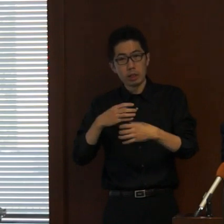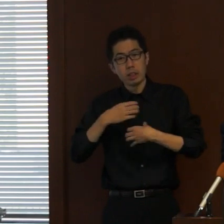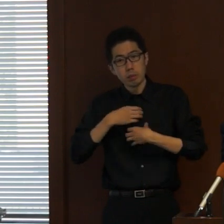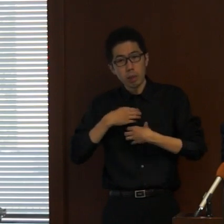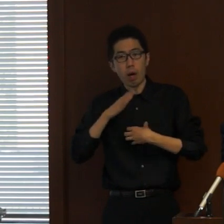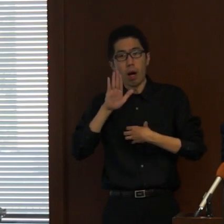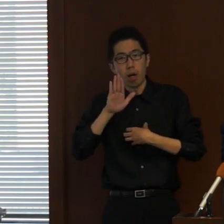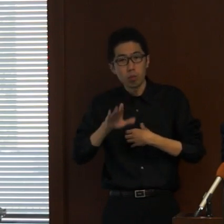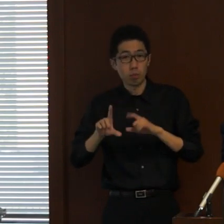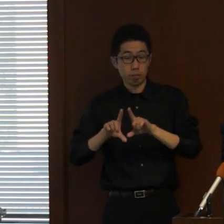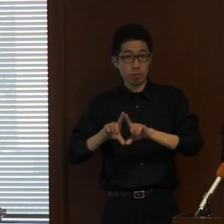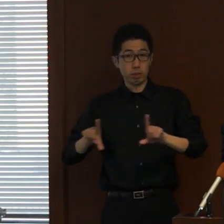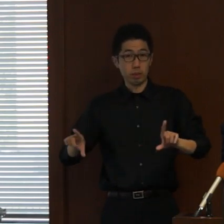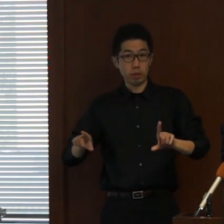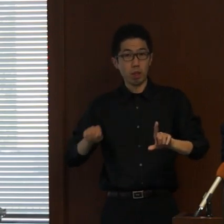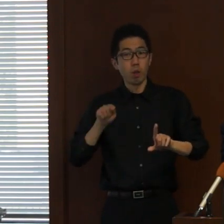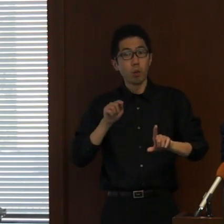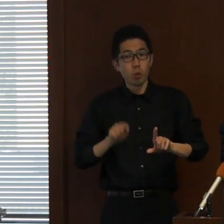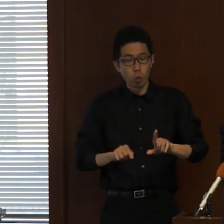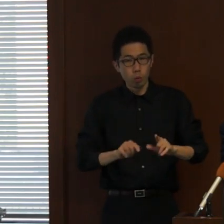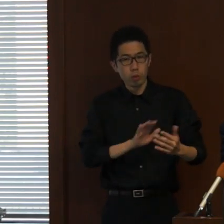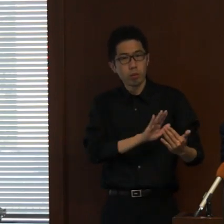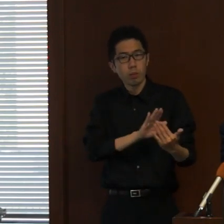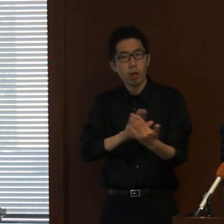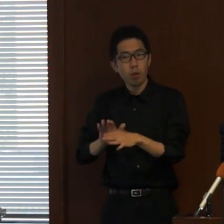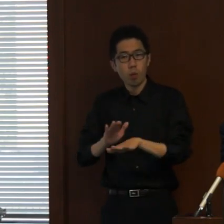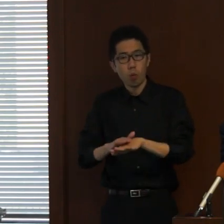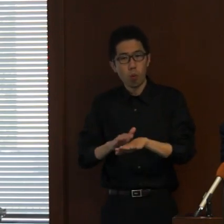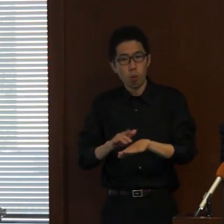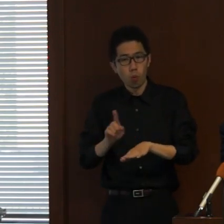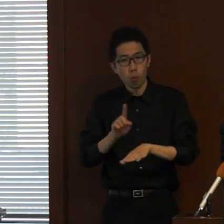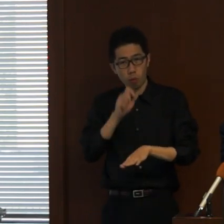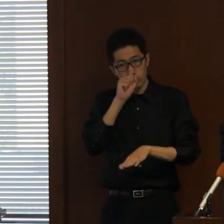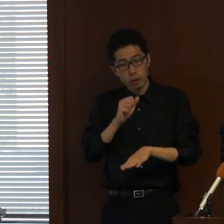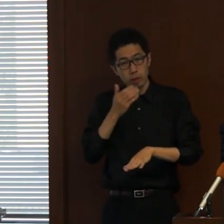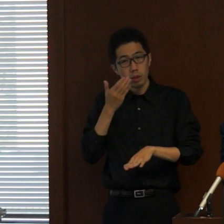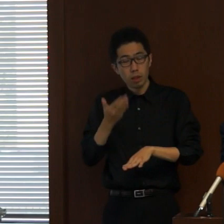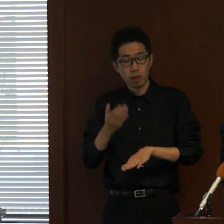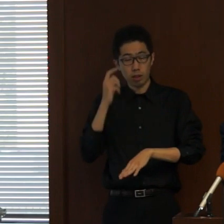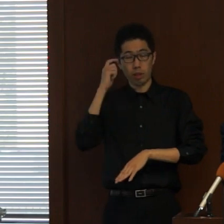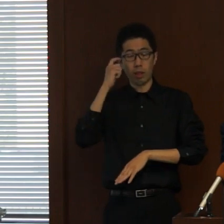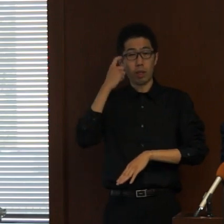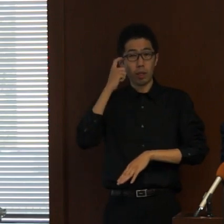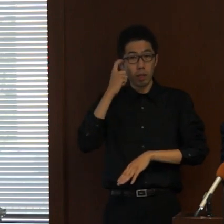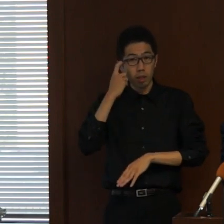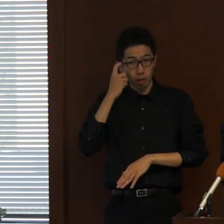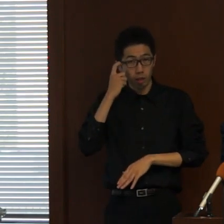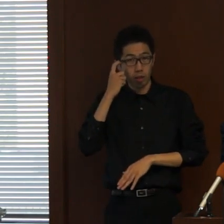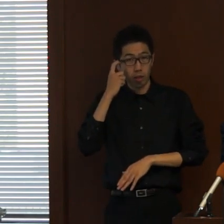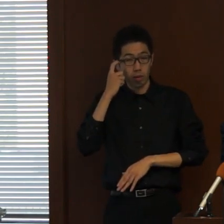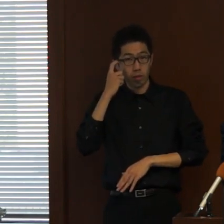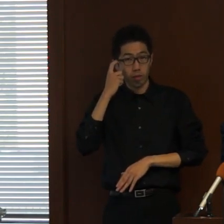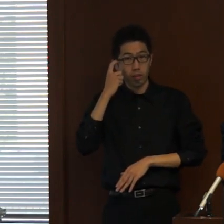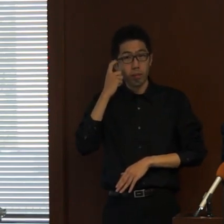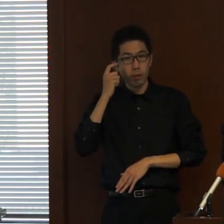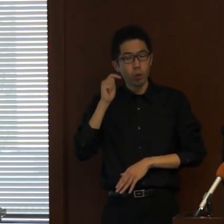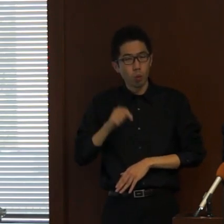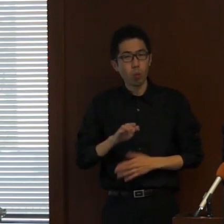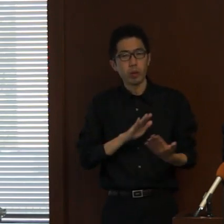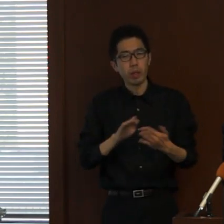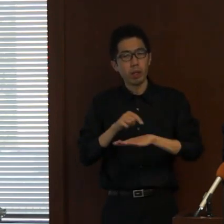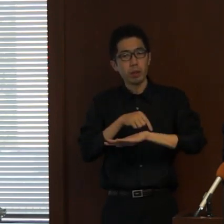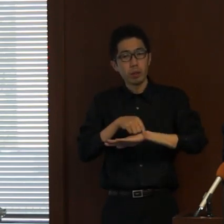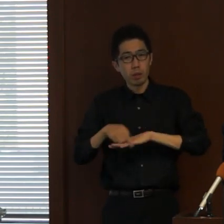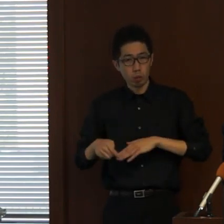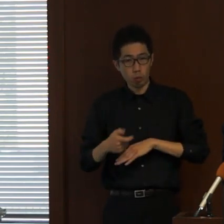で、どうもこのリスクに向き合うのかといったことを考えた中で、リスク対策をしっかり行